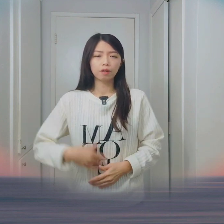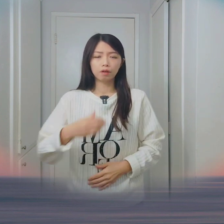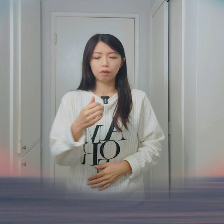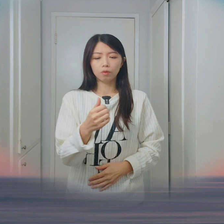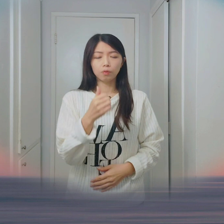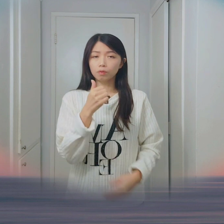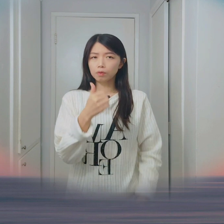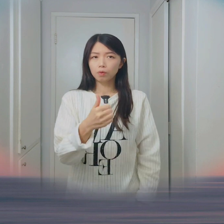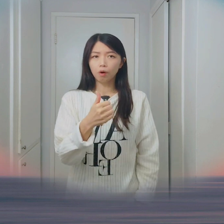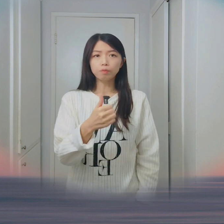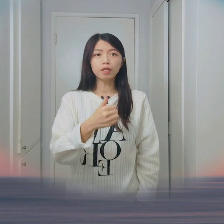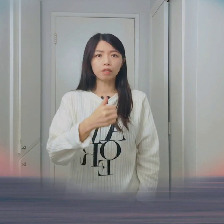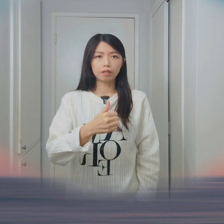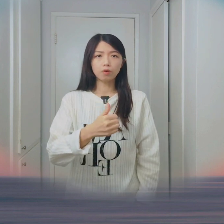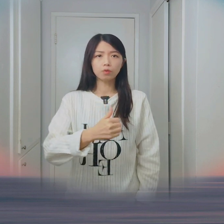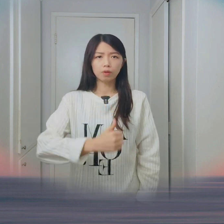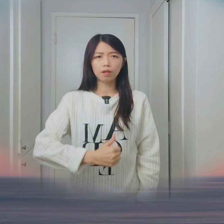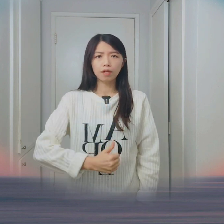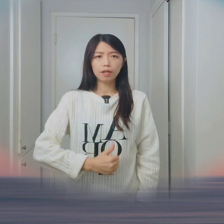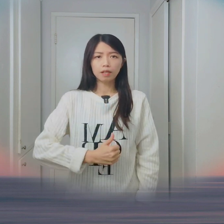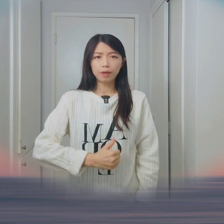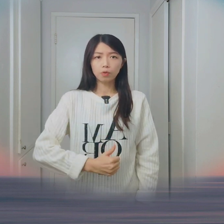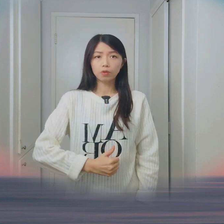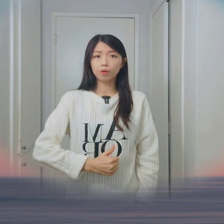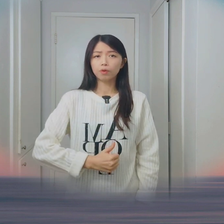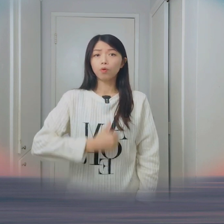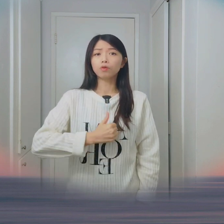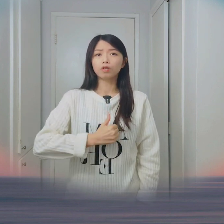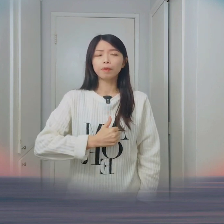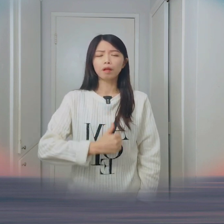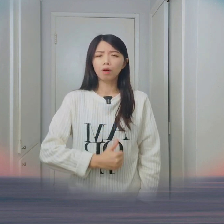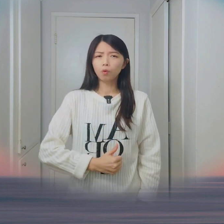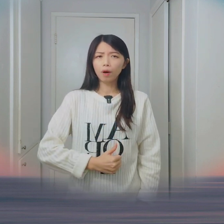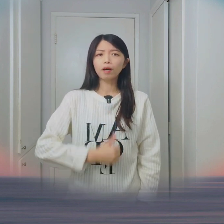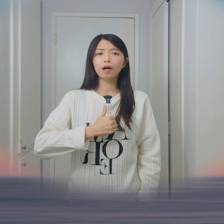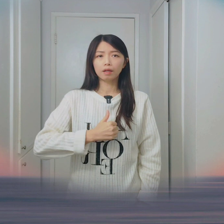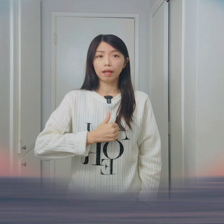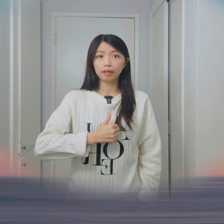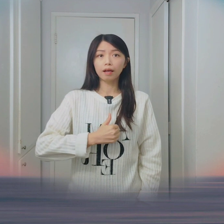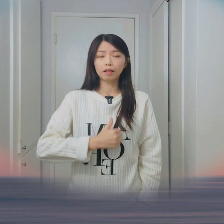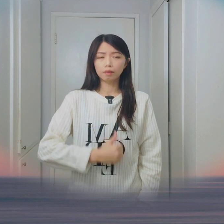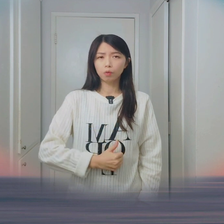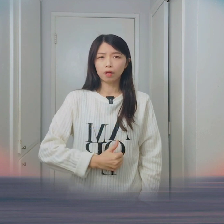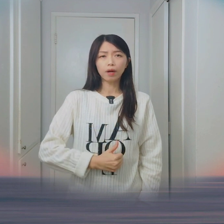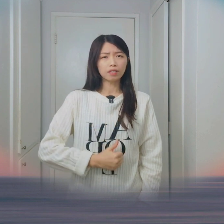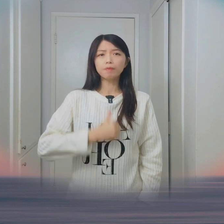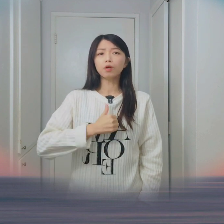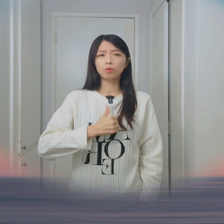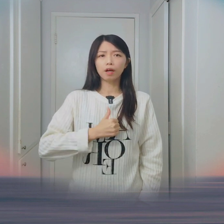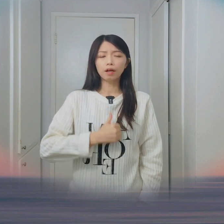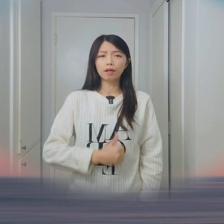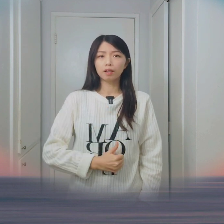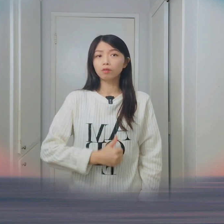수어는요. 엄지를 이렇게 세운 손을 살짝 배 쪽에서 위로 이렇게 올려주시면 화가 나다, 뭐 이렇게 화가